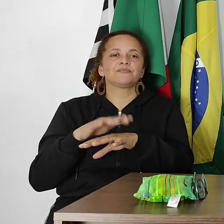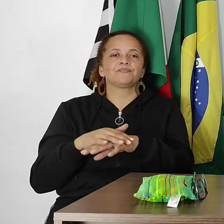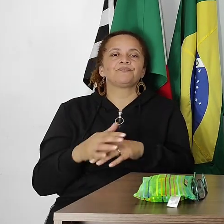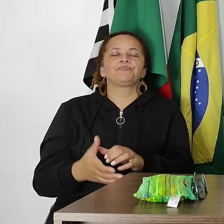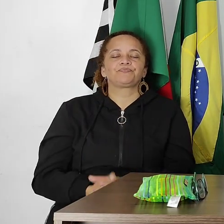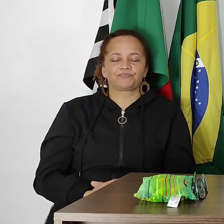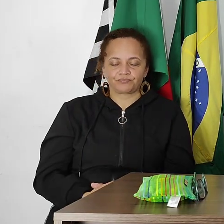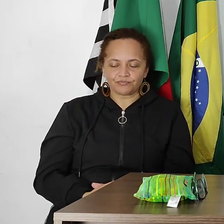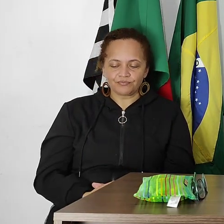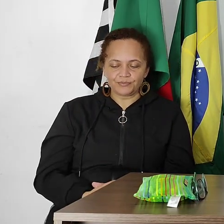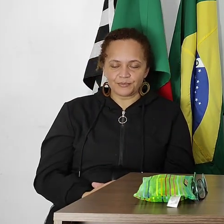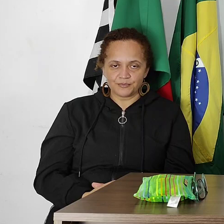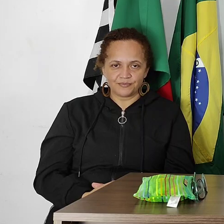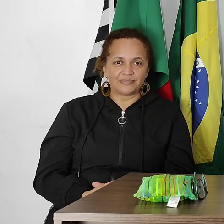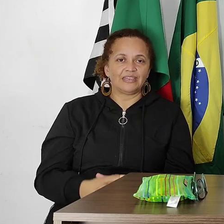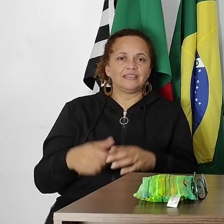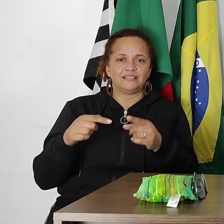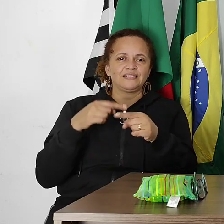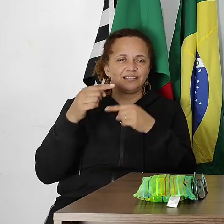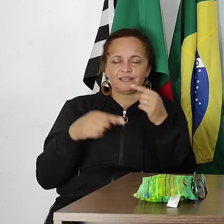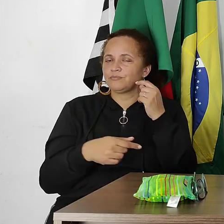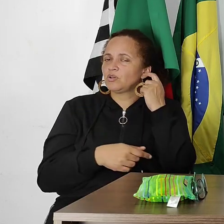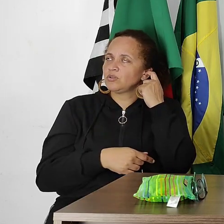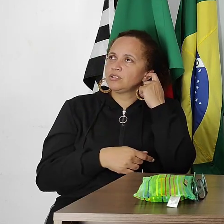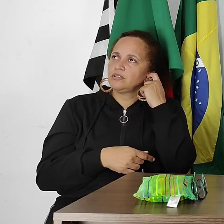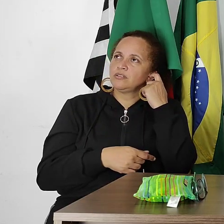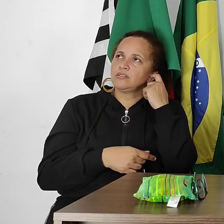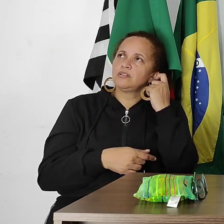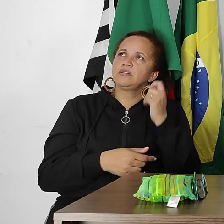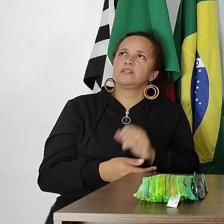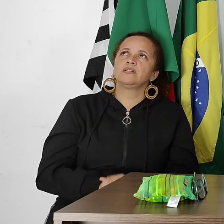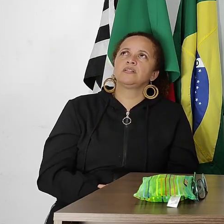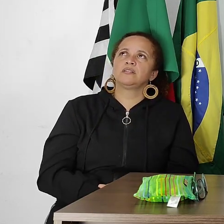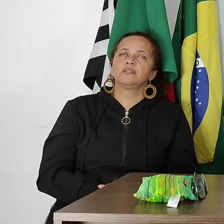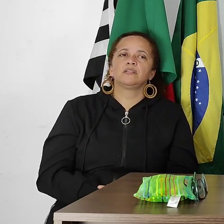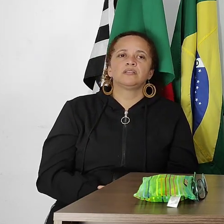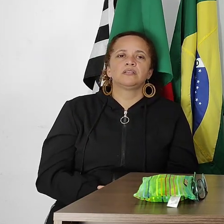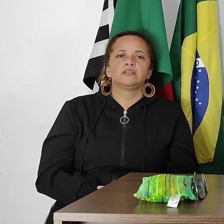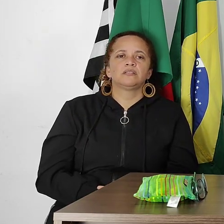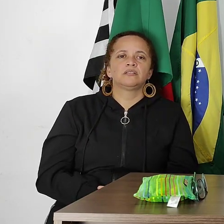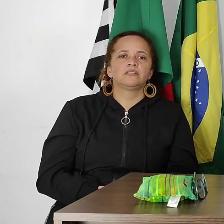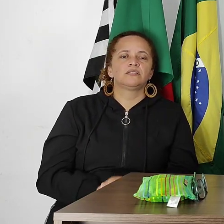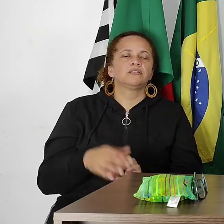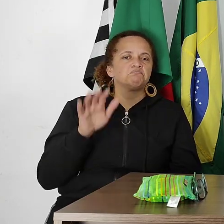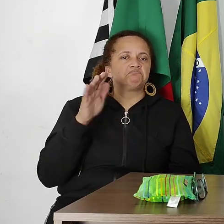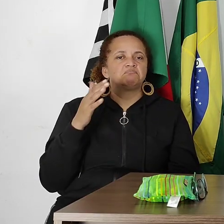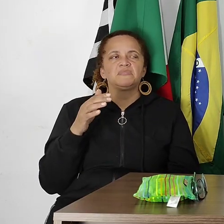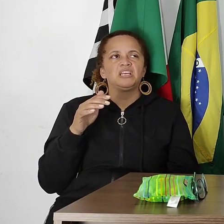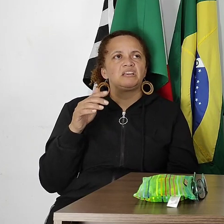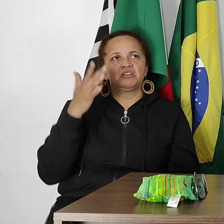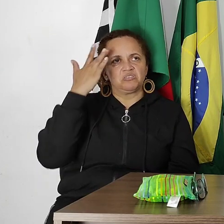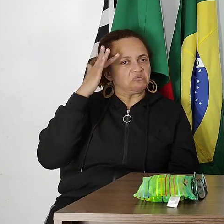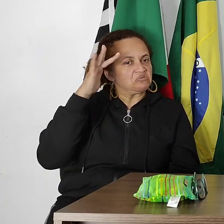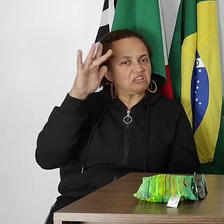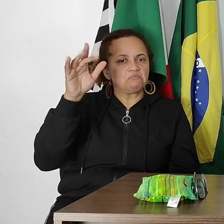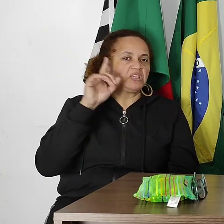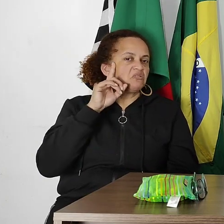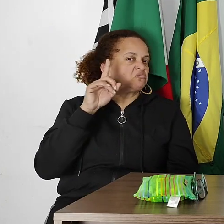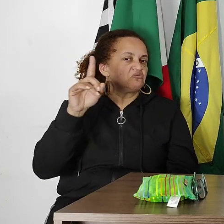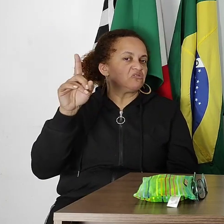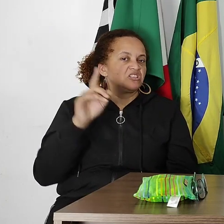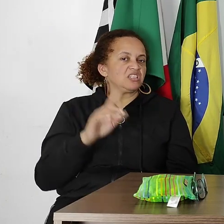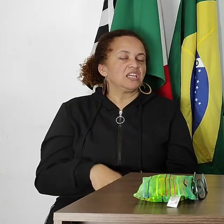Aí se passaram mais ou menos, né? Não tinha nem previsão para o Gil sair daquela cadeia.